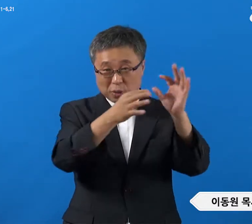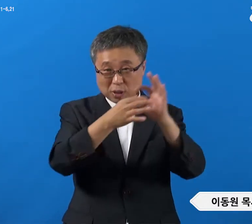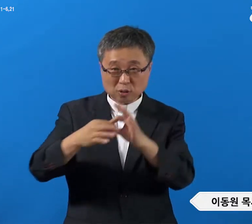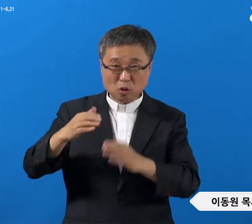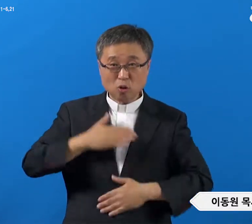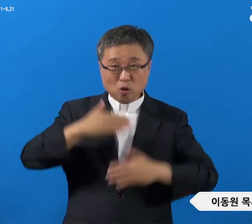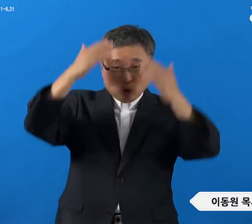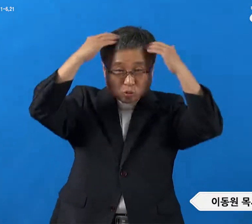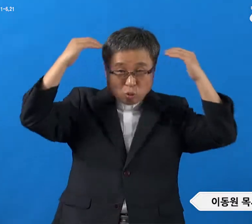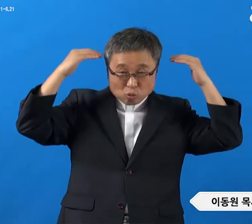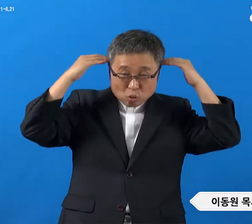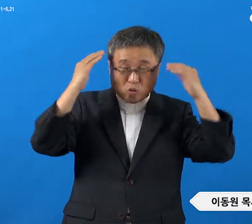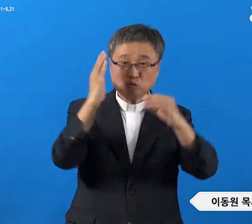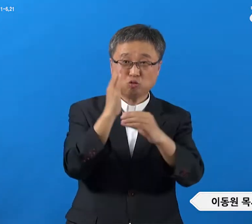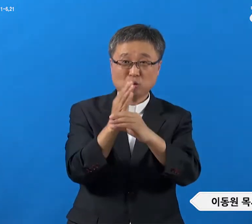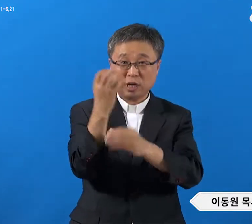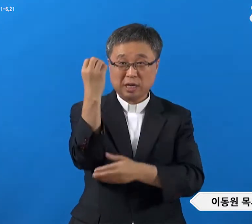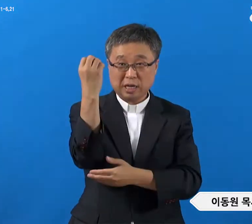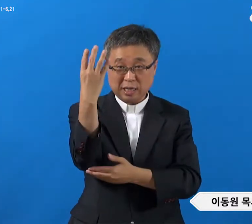조중동의 기사와